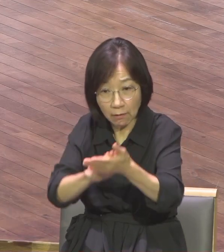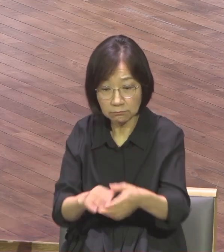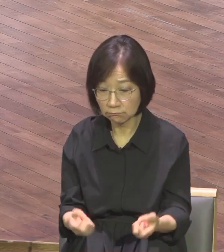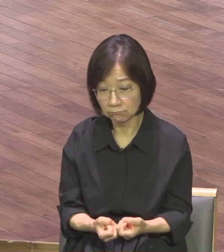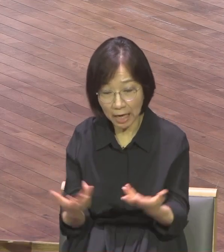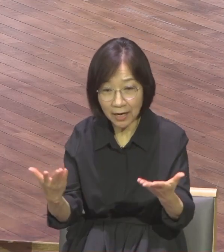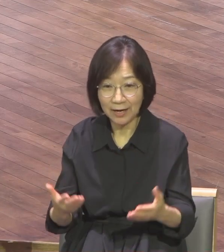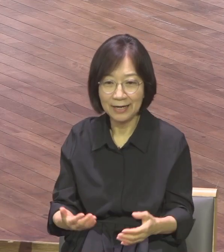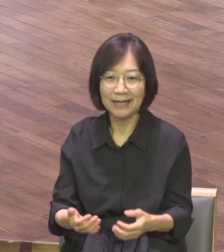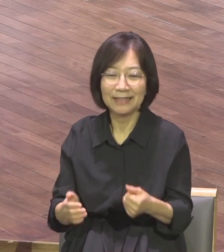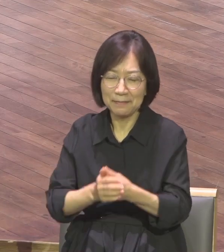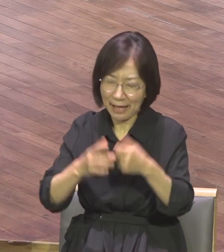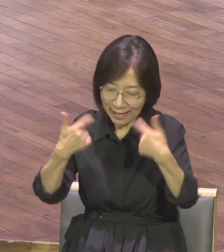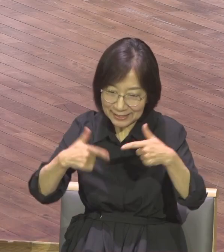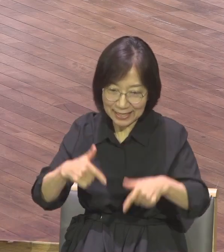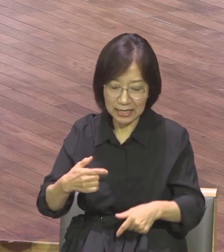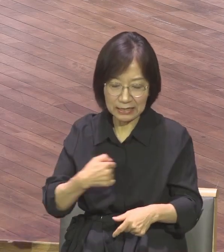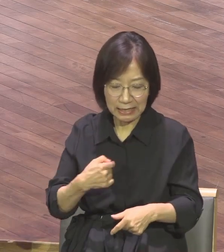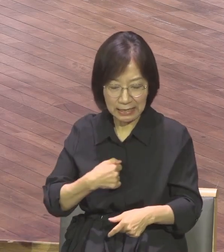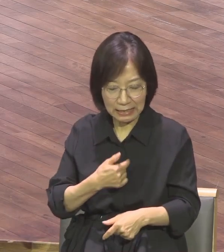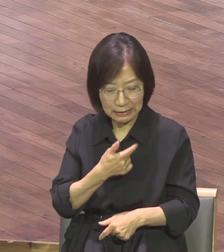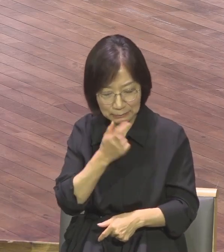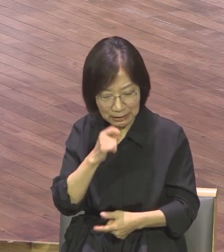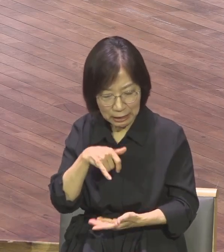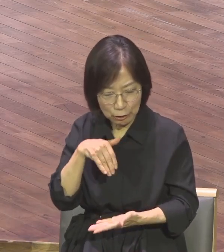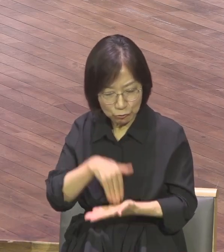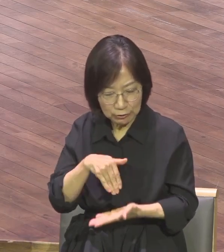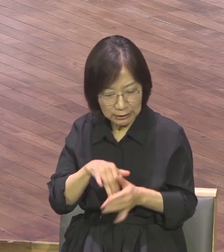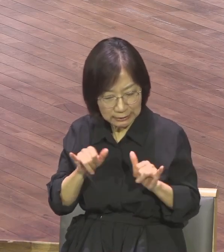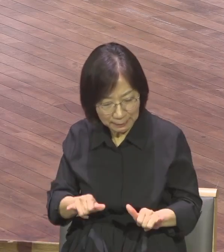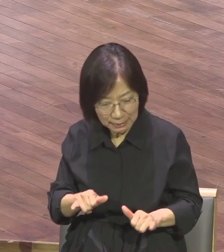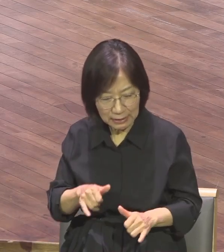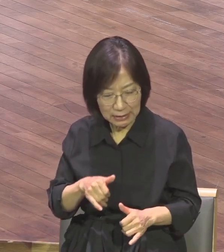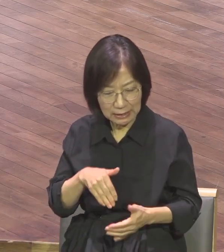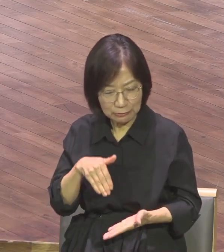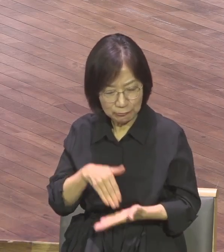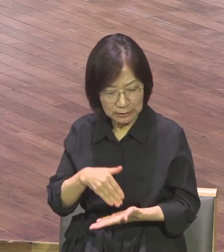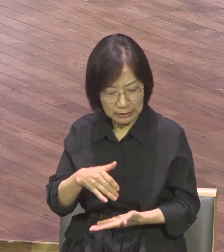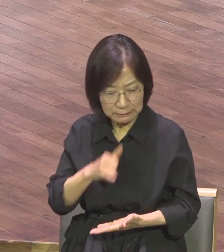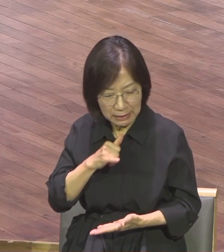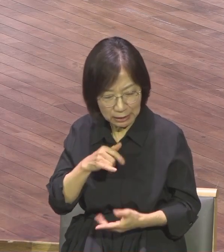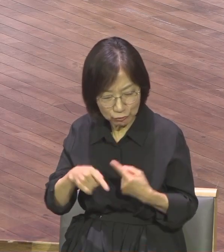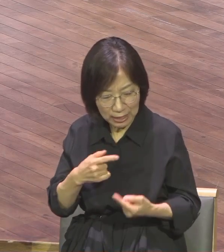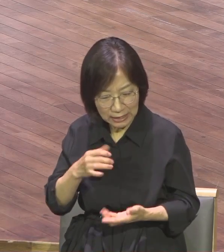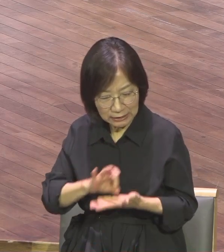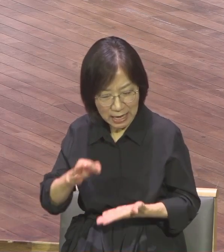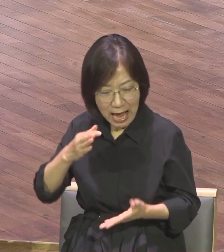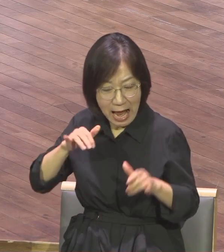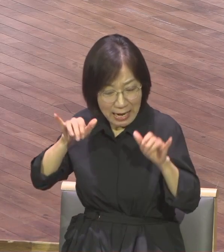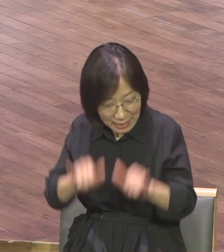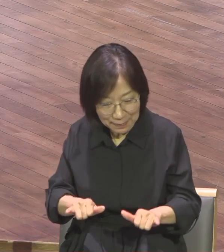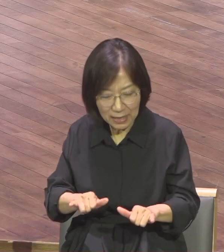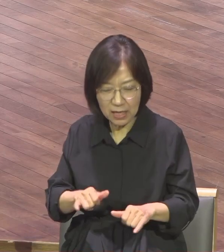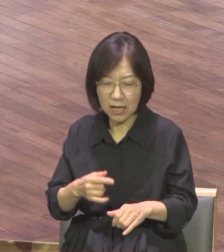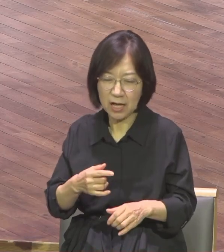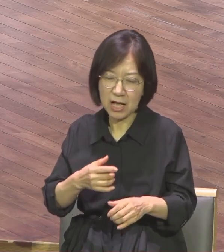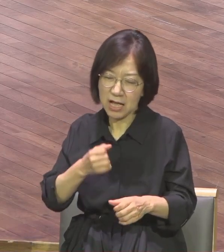내 연약함을 알기 때문에 질려놓고 가는 겁니다. 질려놓고. 따라가는 겁니다. 그래서 다